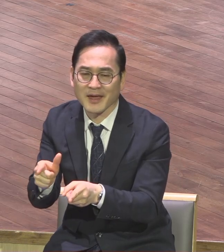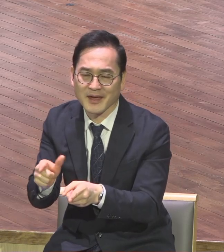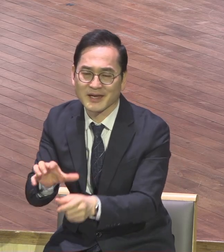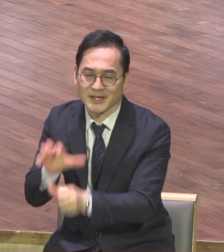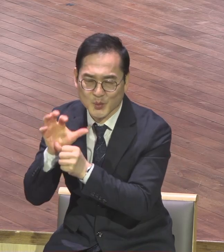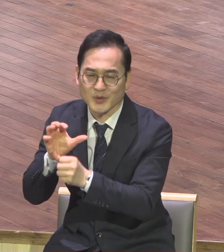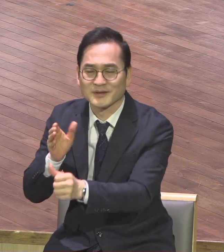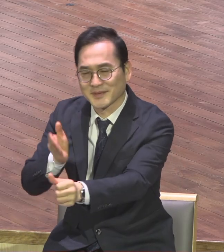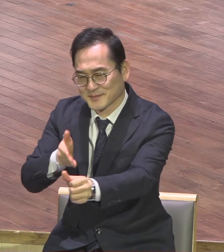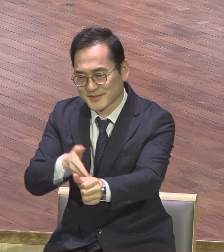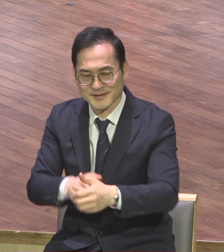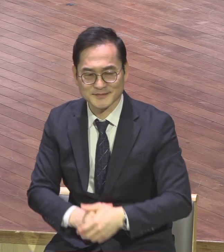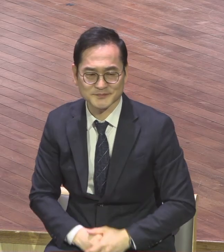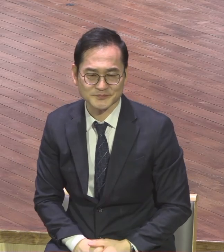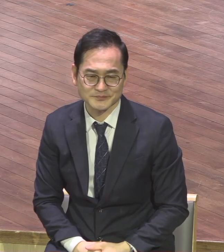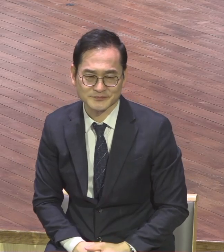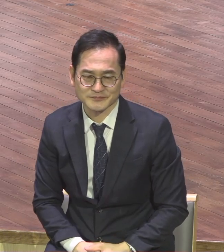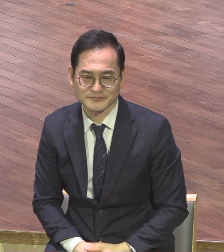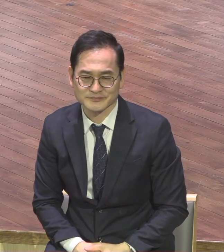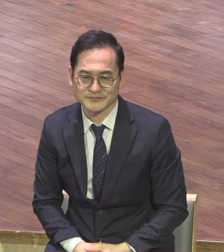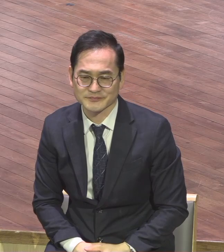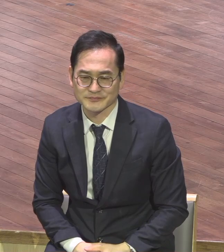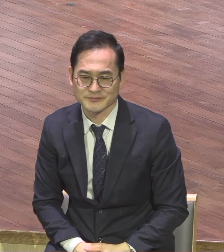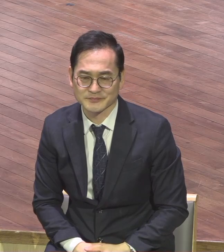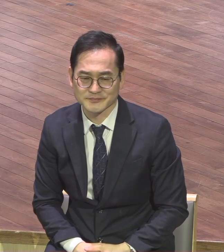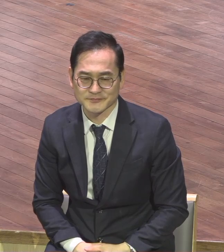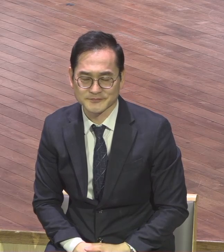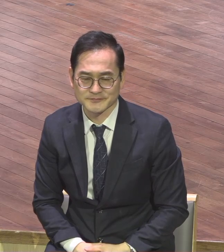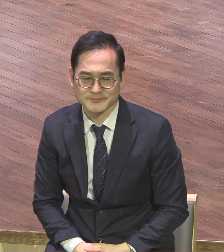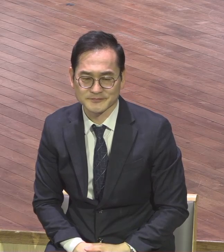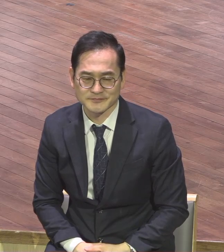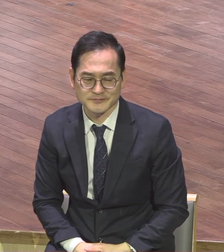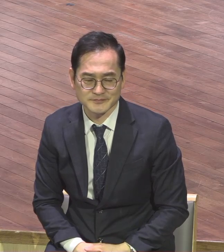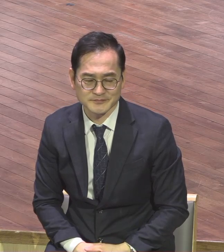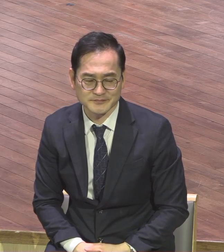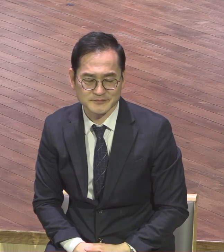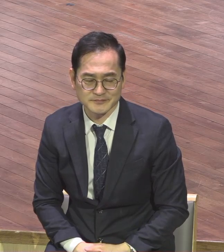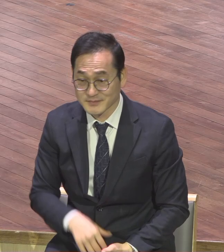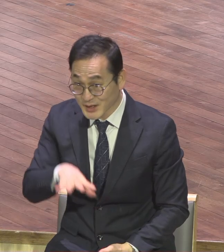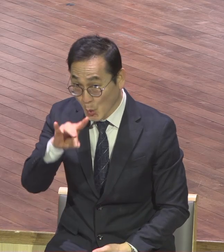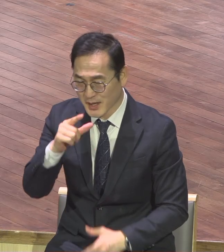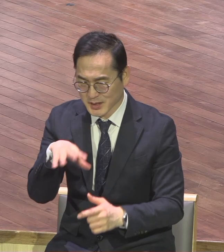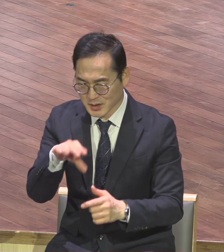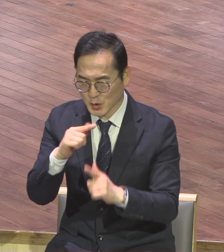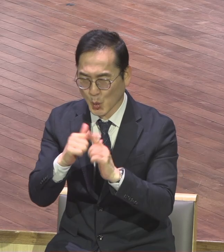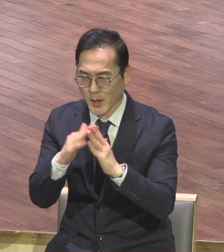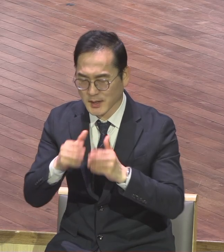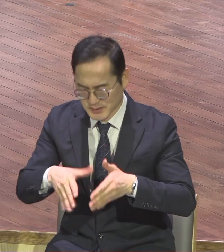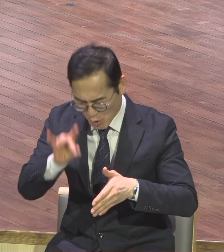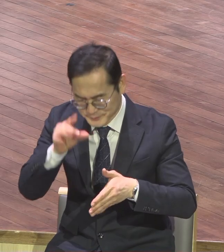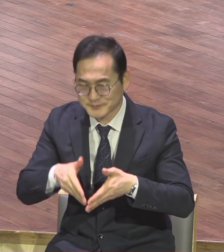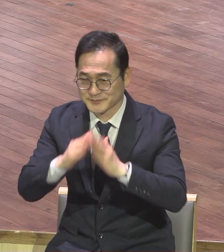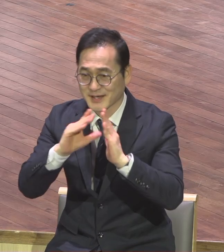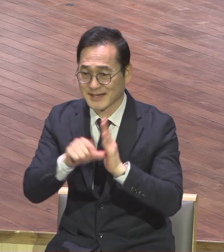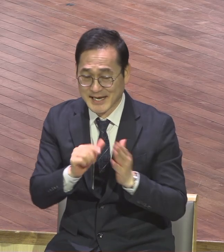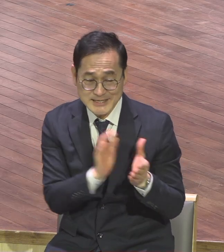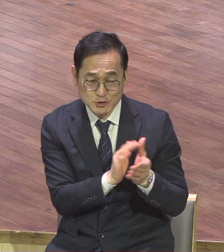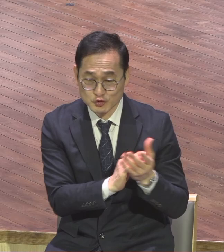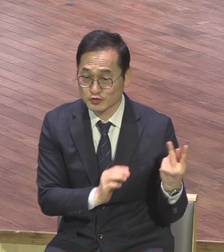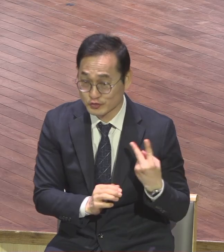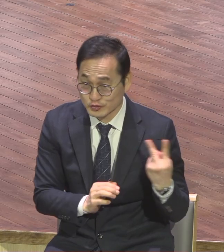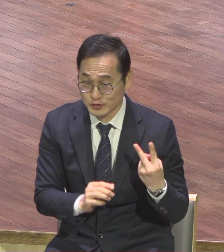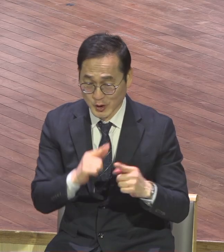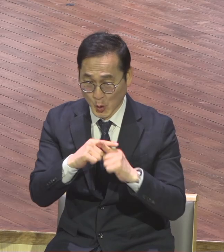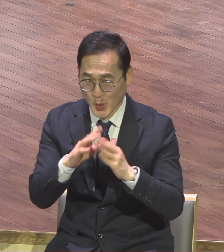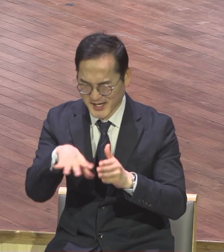복음 전파 진전에 기회로 삼으세요. 제가 개척했을 때 언젠가 말씀드렸잖아요. 제 친구와 같이